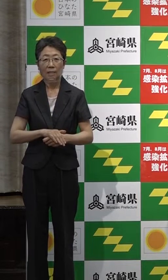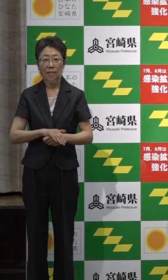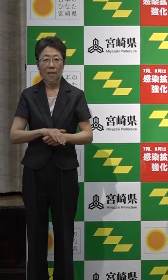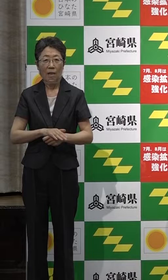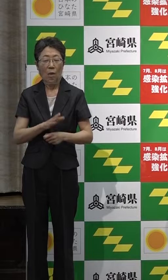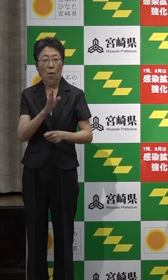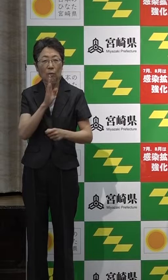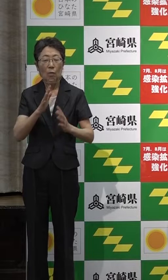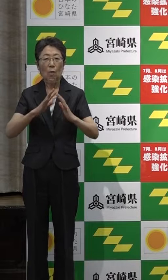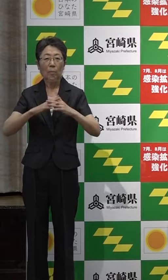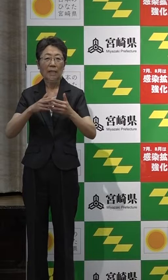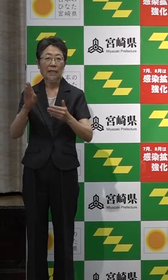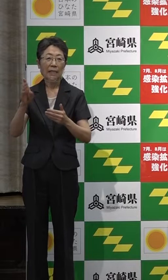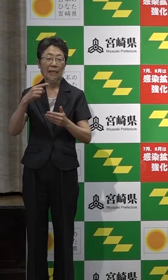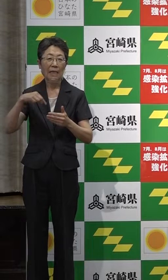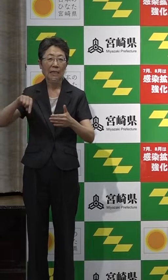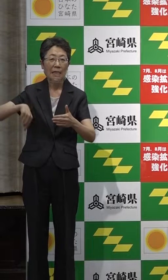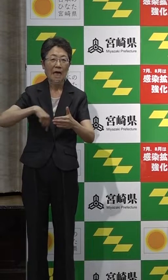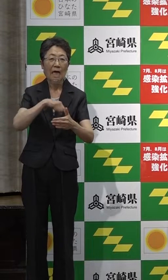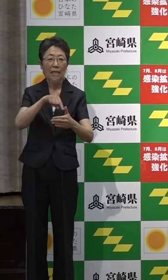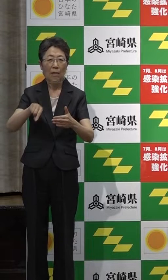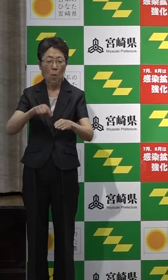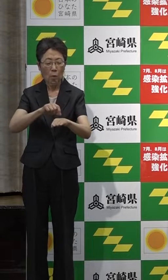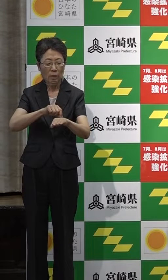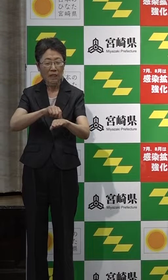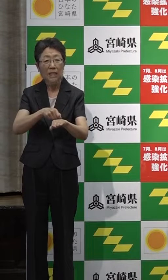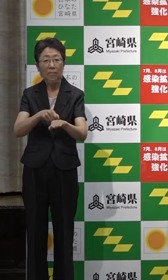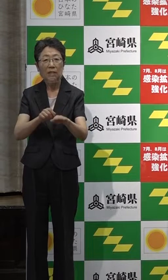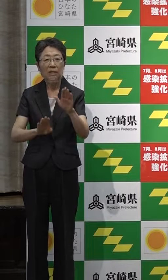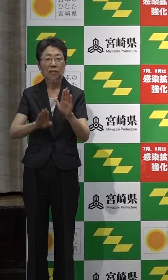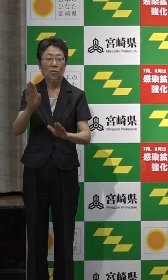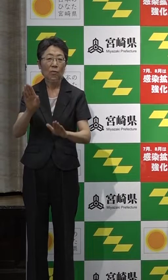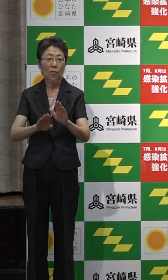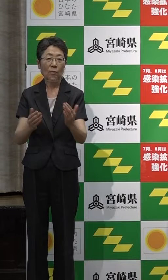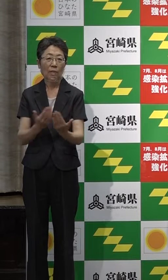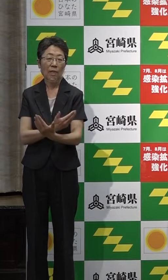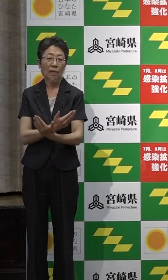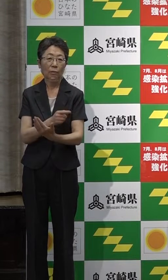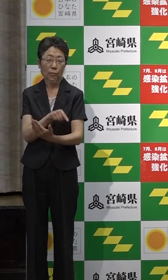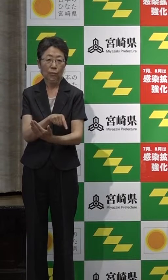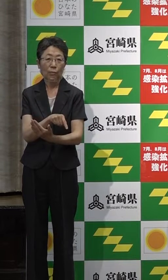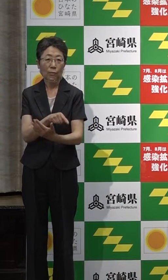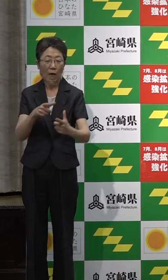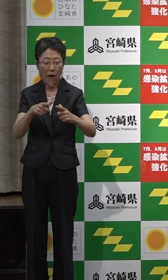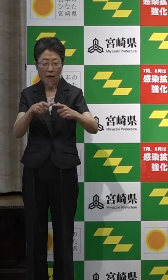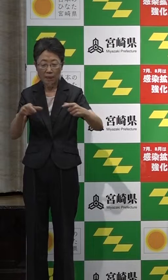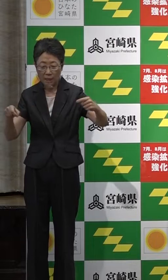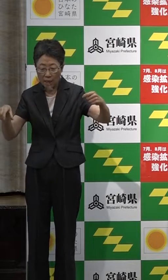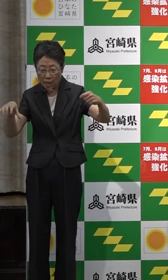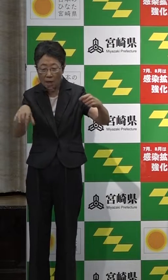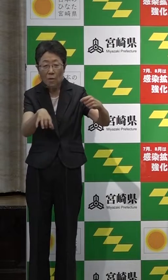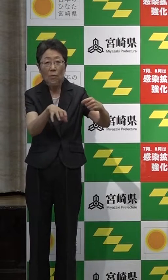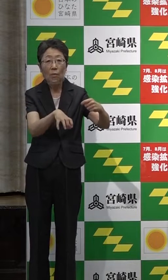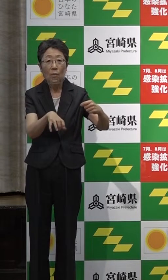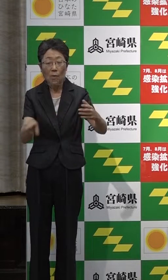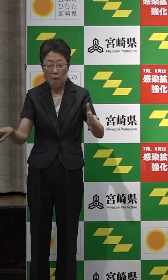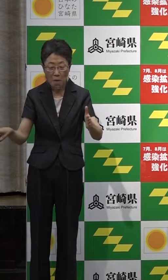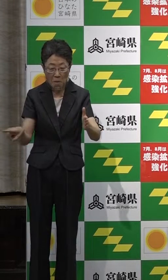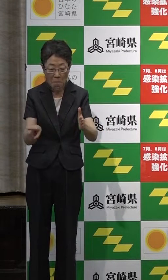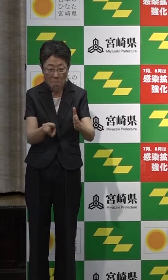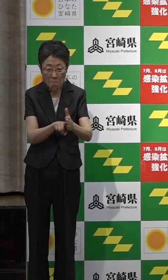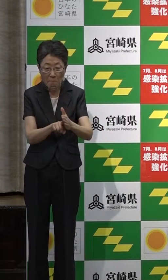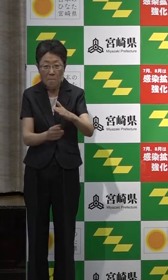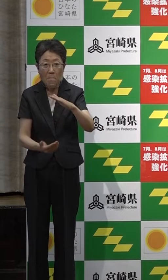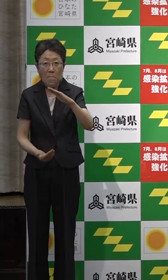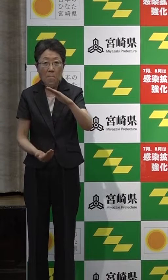ということは今具体的に説明を申し上げましたが、全国においてはもう過去例を見ないような感